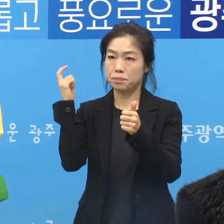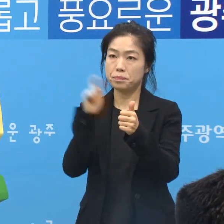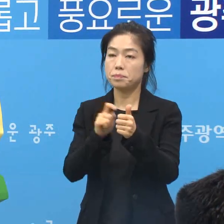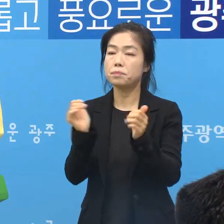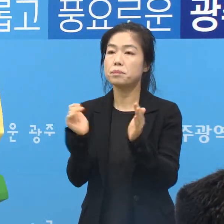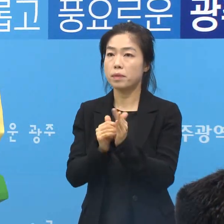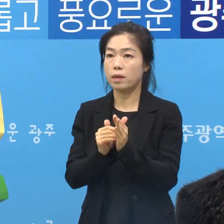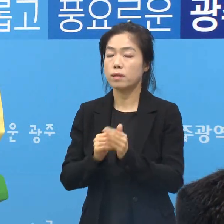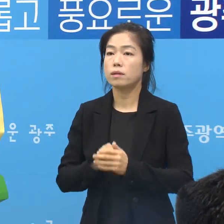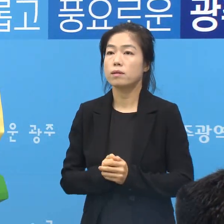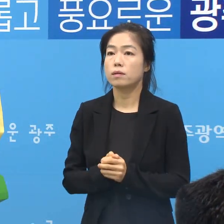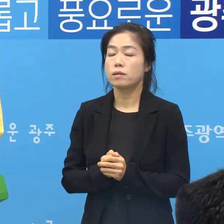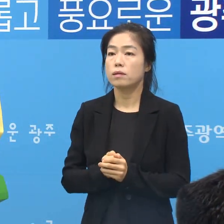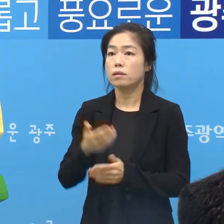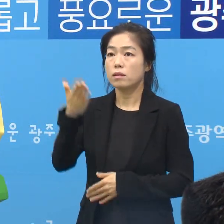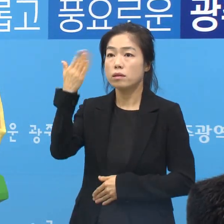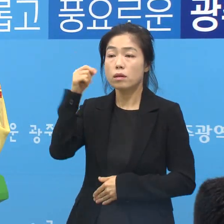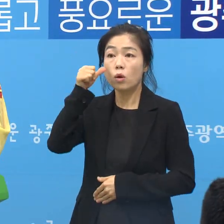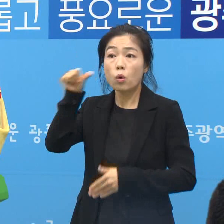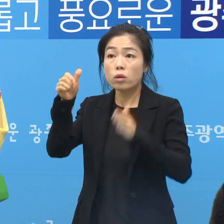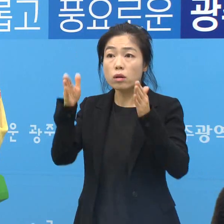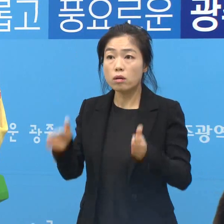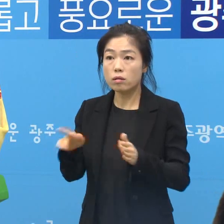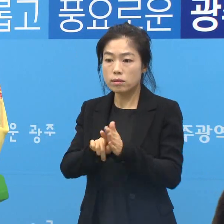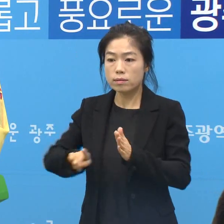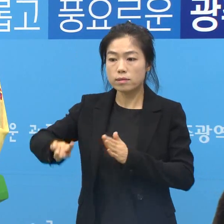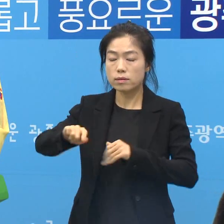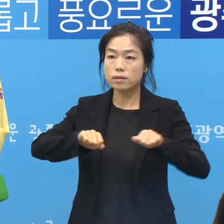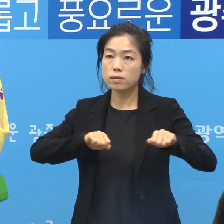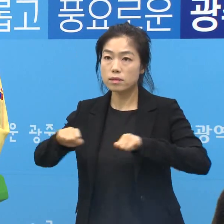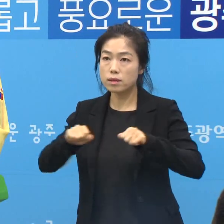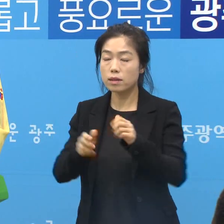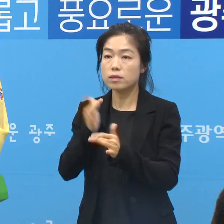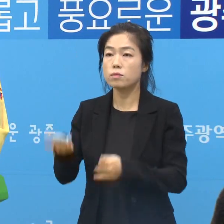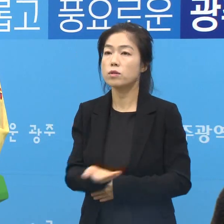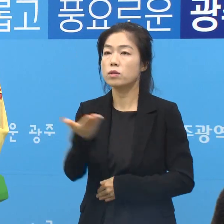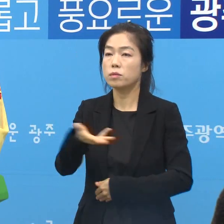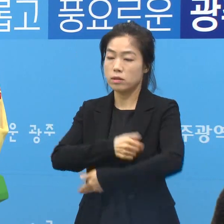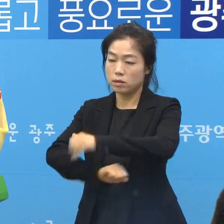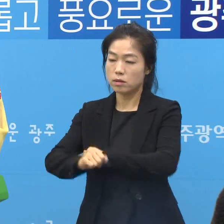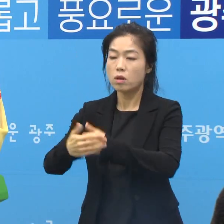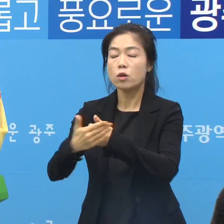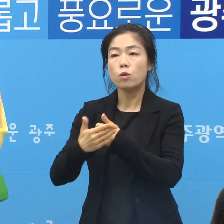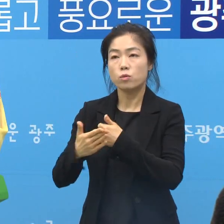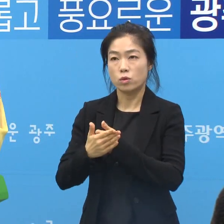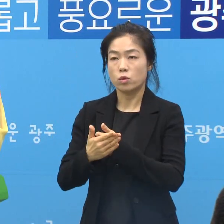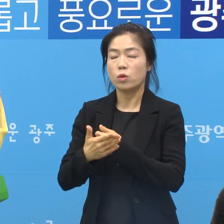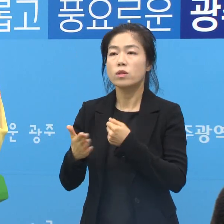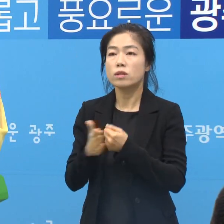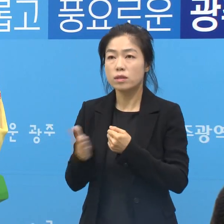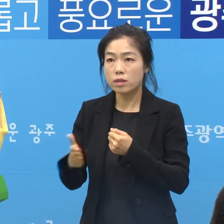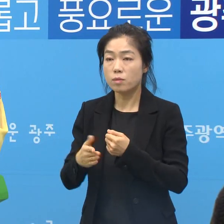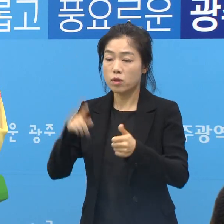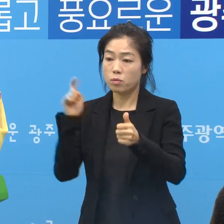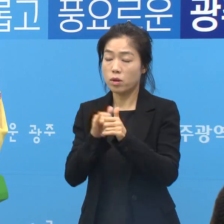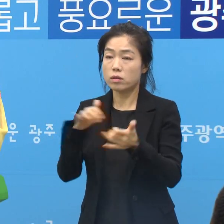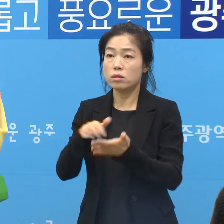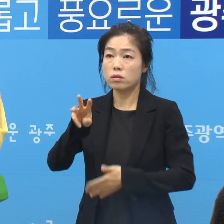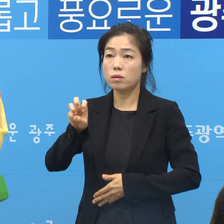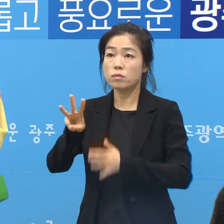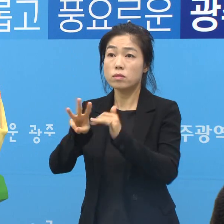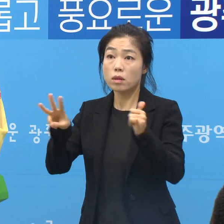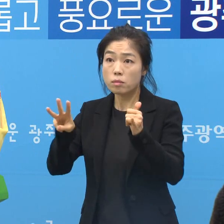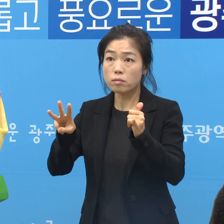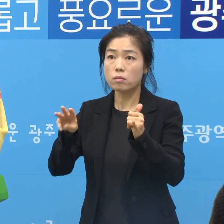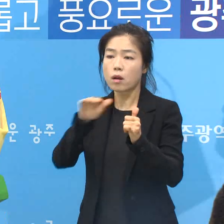확인되었습니다. 지난 5개월 동안 선제적 대응과 시민들의 적극적인 협조로 확진자